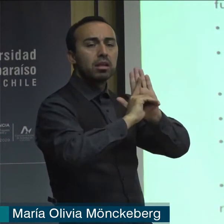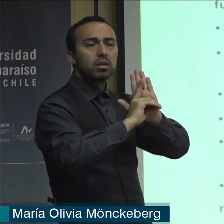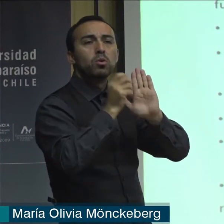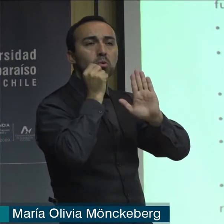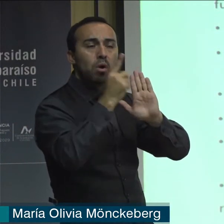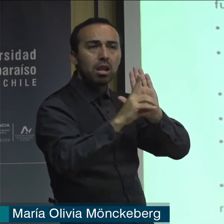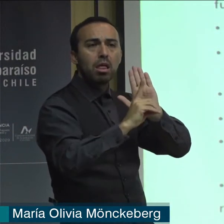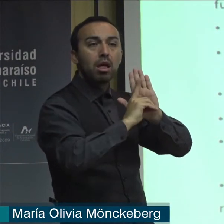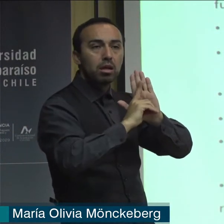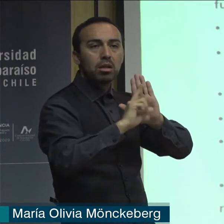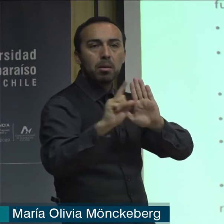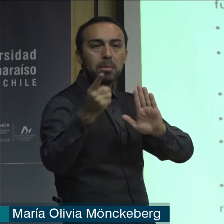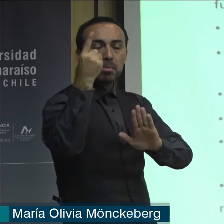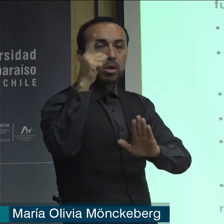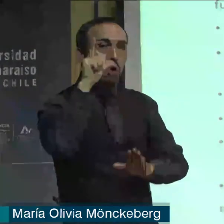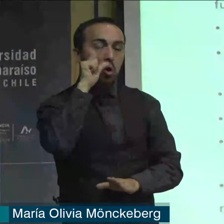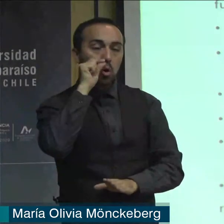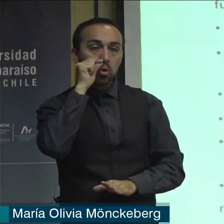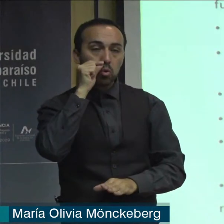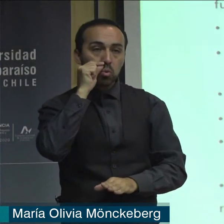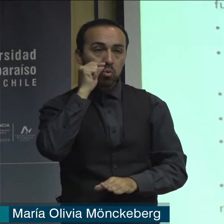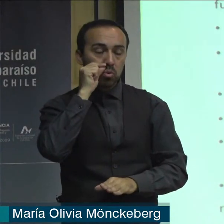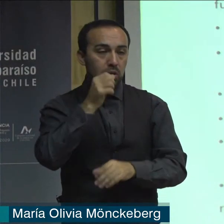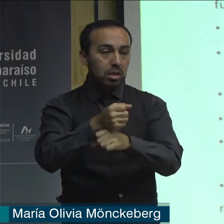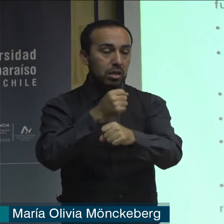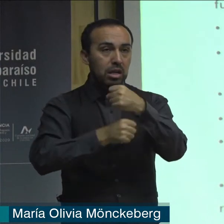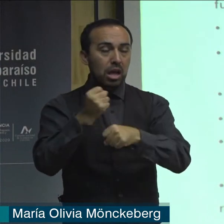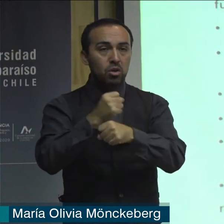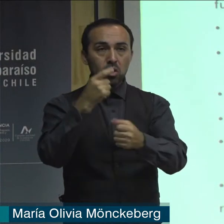del primero de octubre del 1973